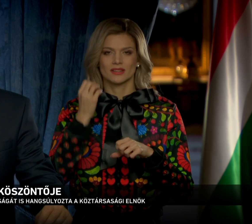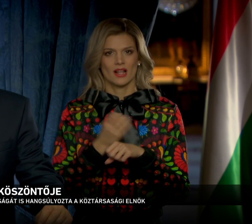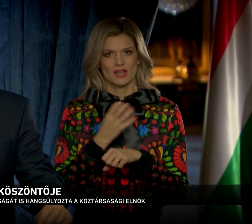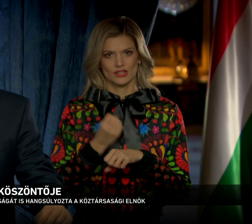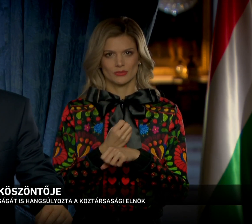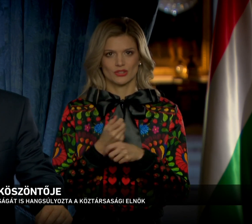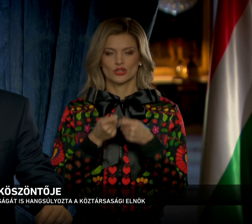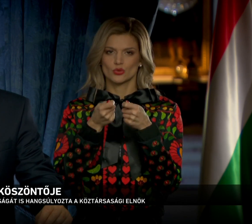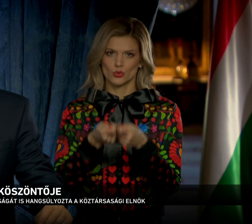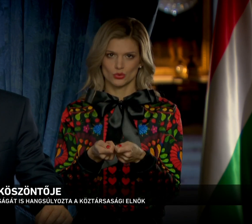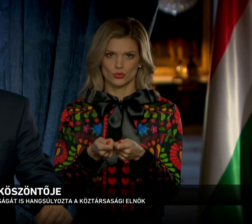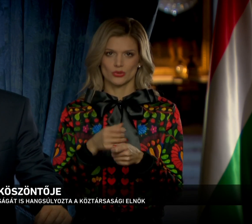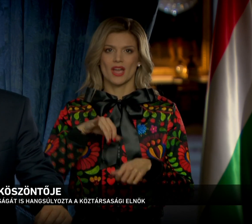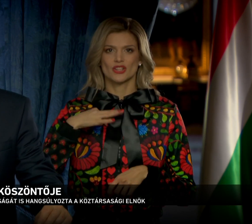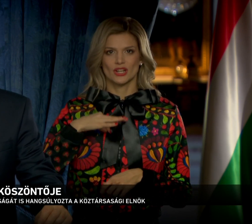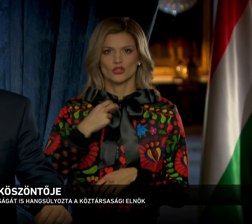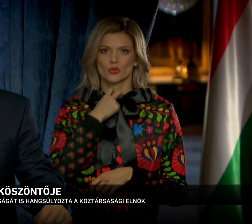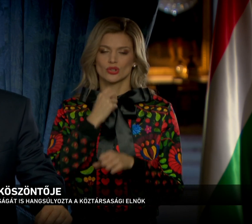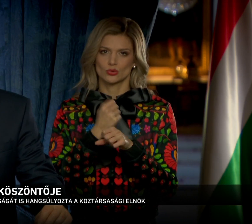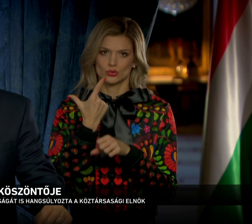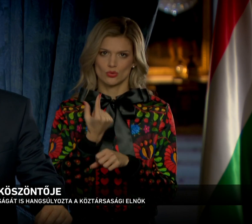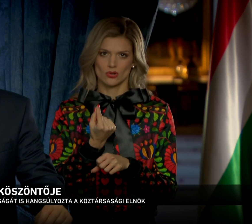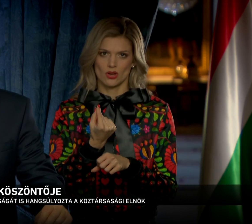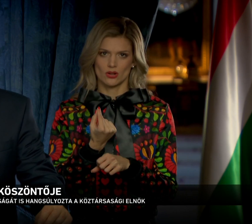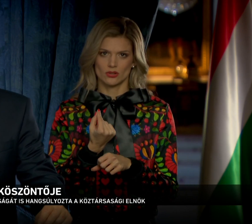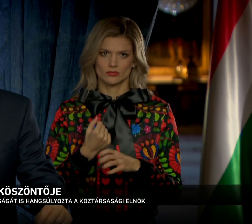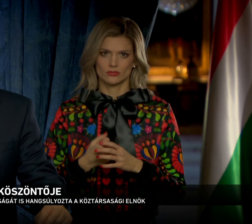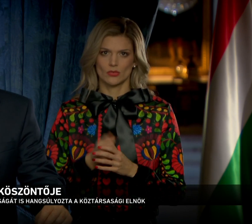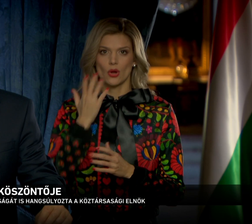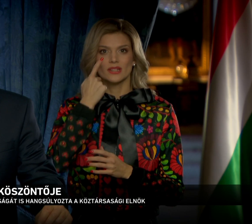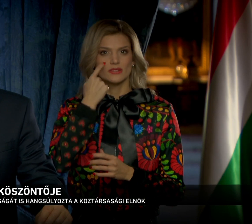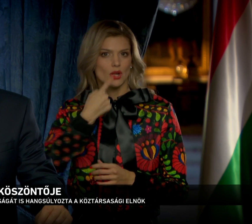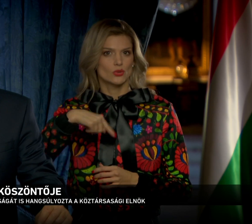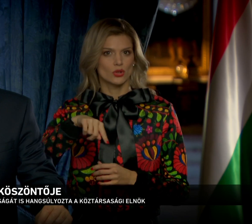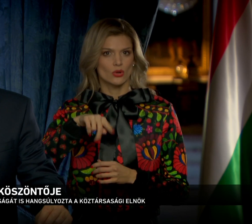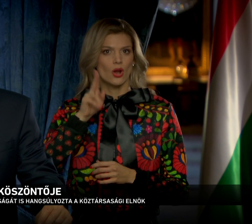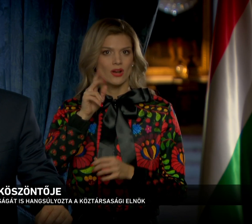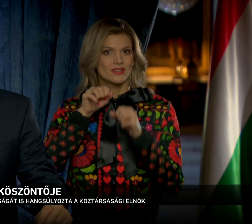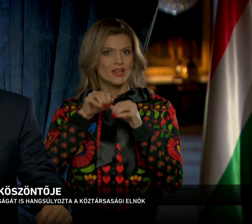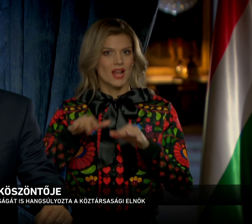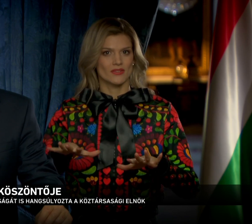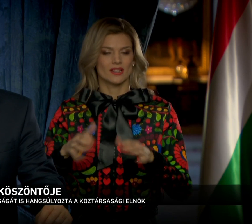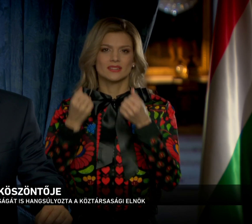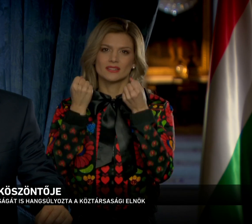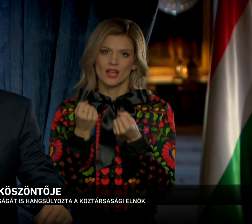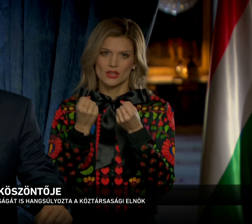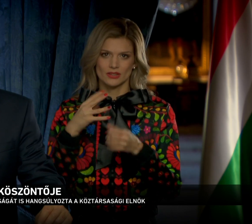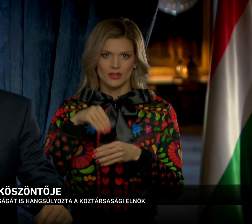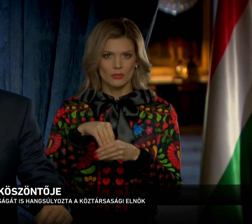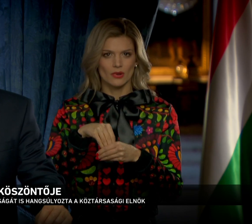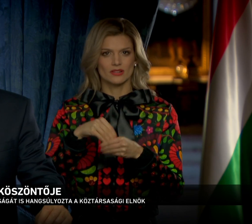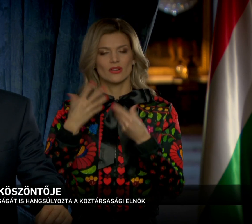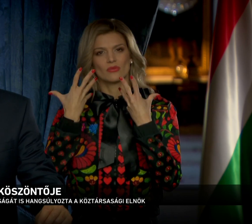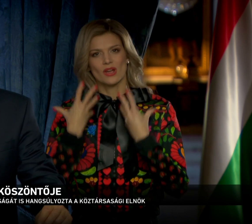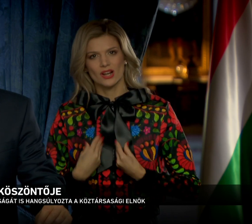feletti teljesítményt nyújtó egészségügyi dolgozókkal. Ha észrevesszük azokat, akik a járvány